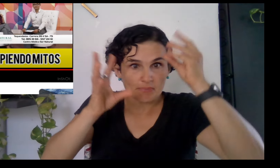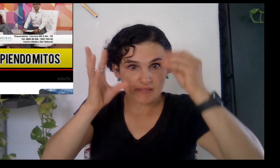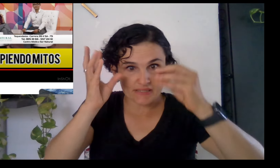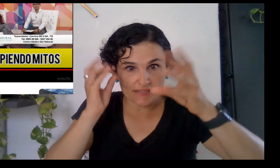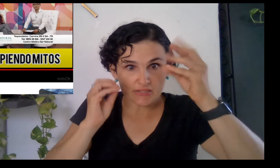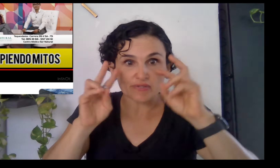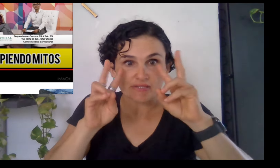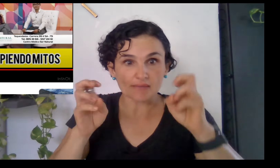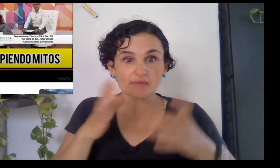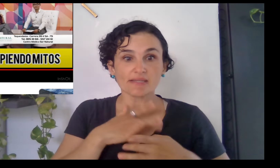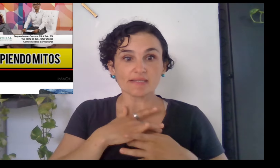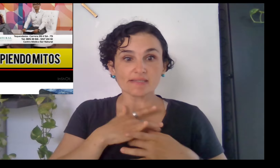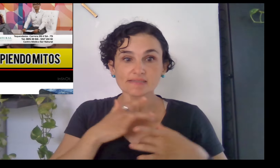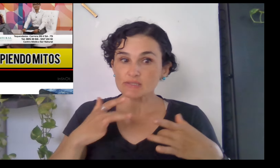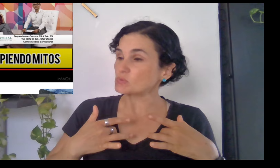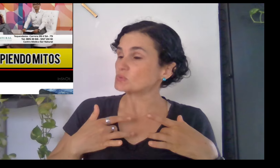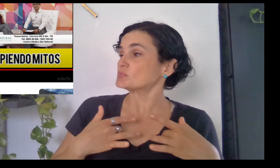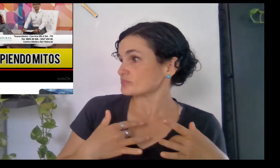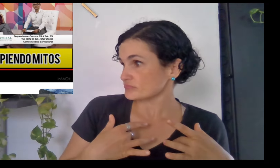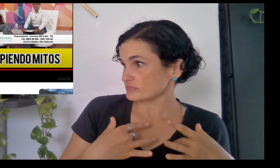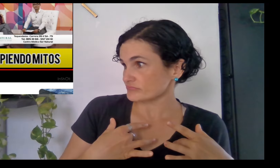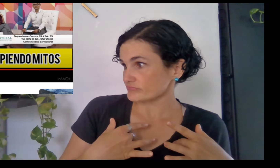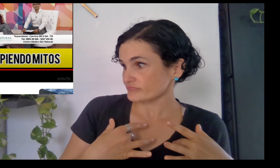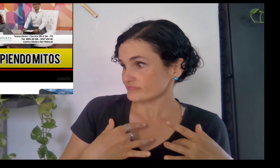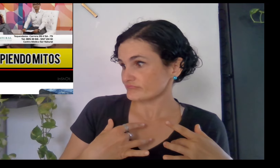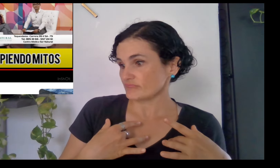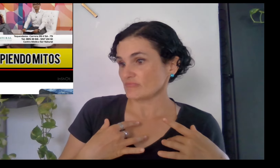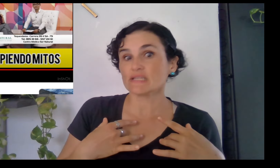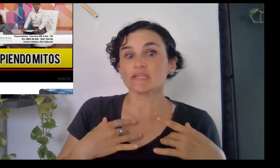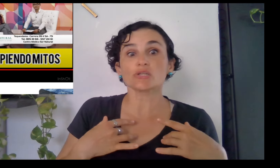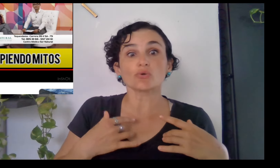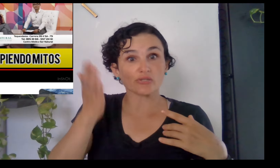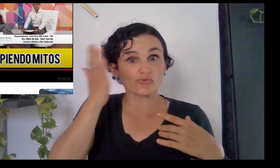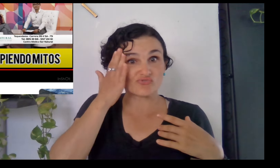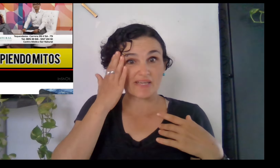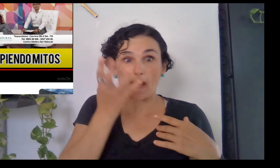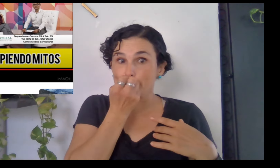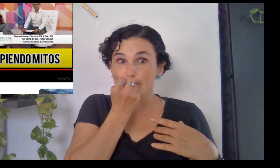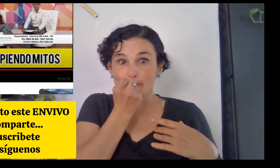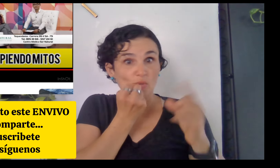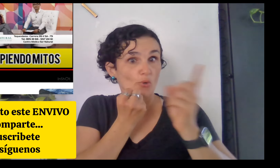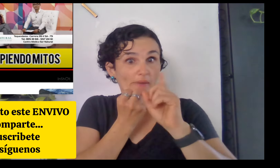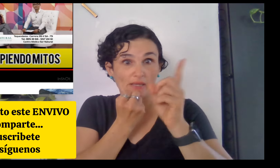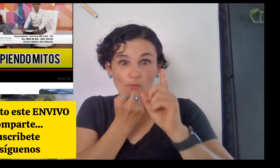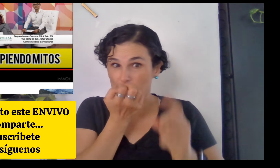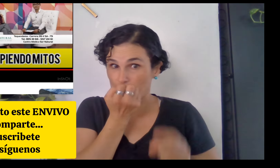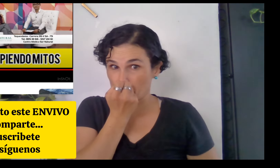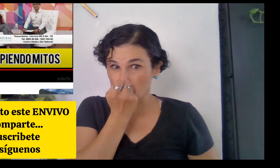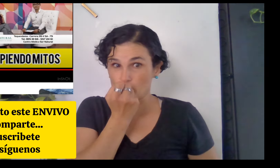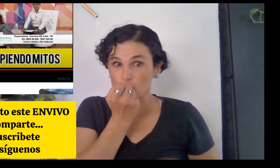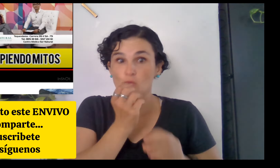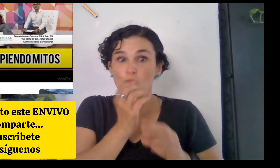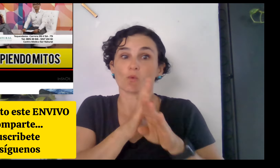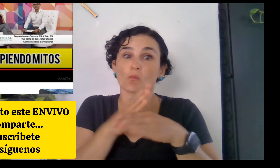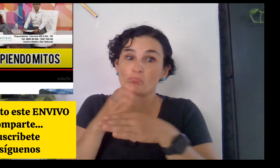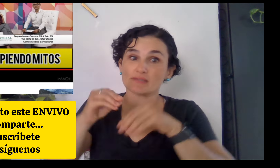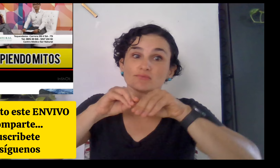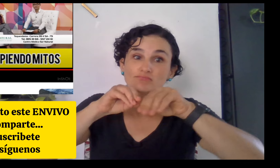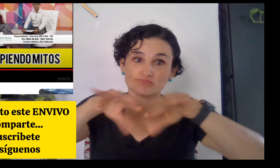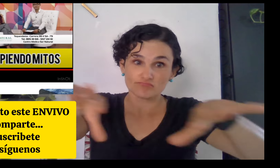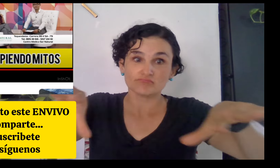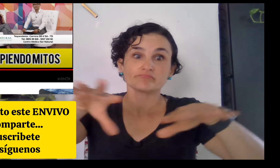de temas de salud. Y lo que yo sé, no me lo quedo, lo comparto para